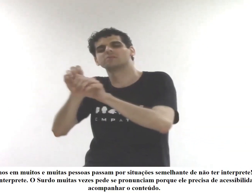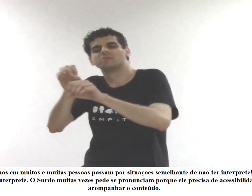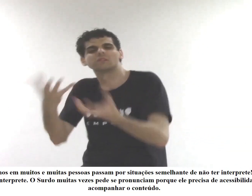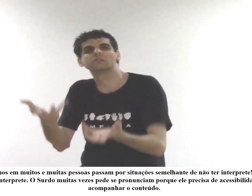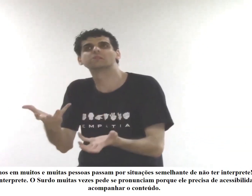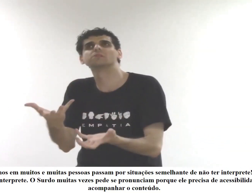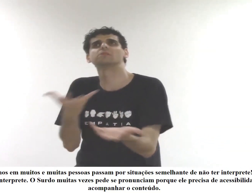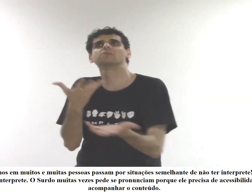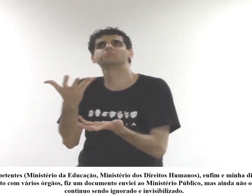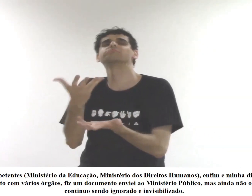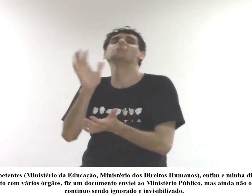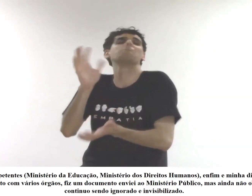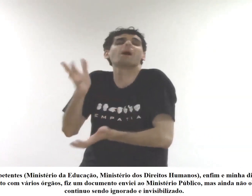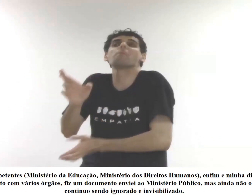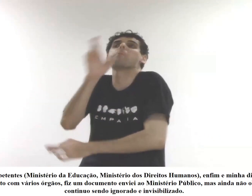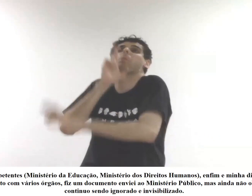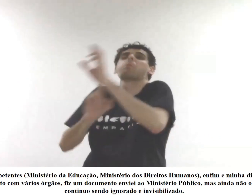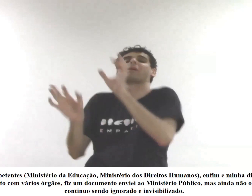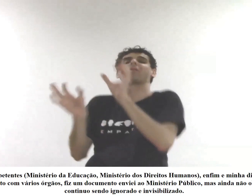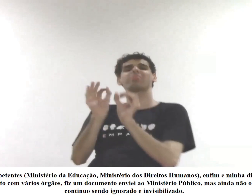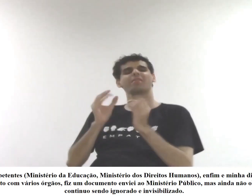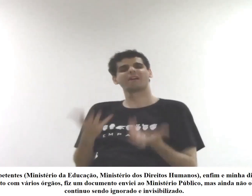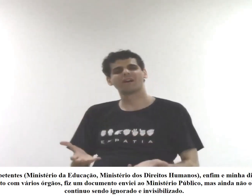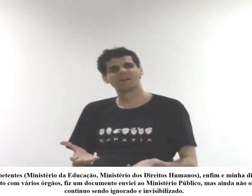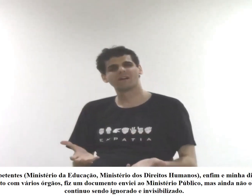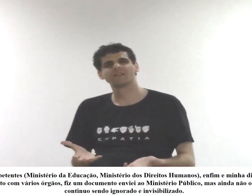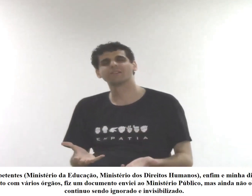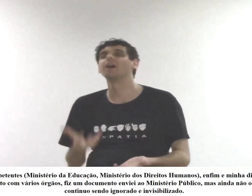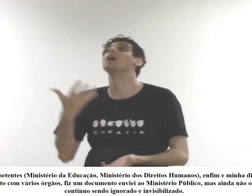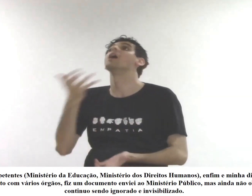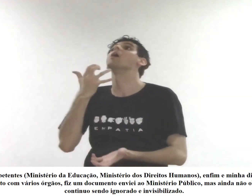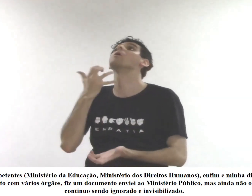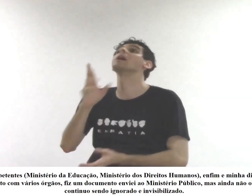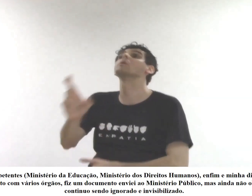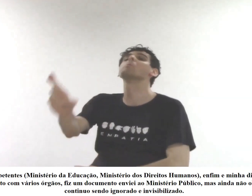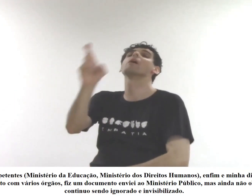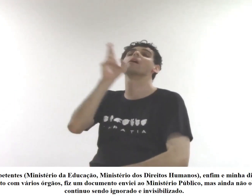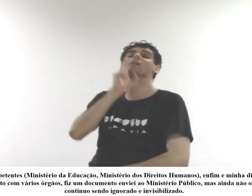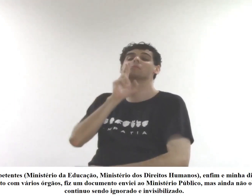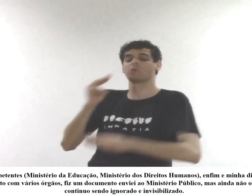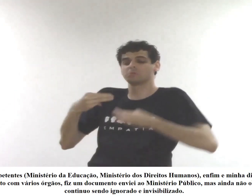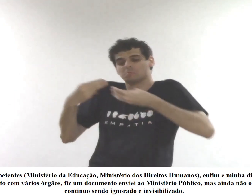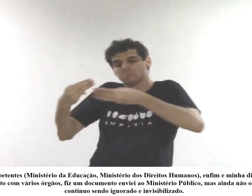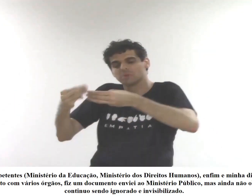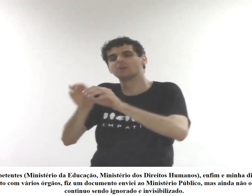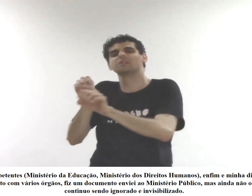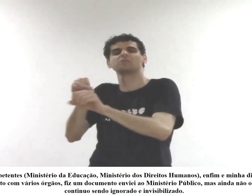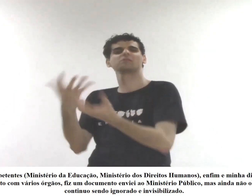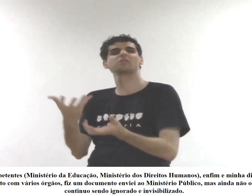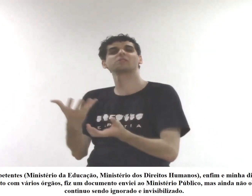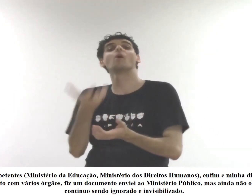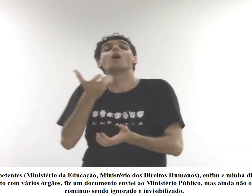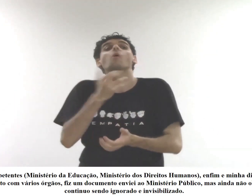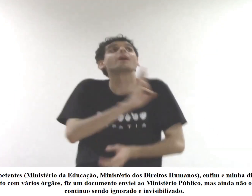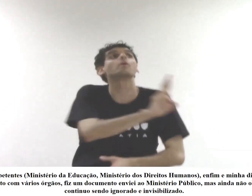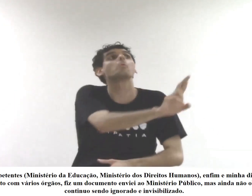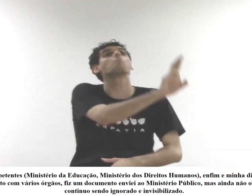conteúdo. E aí os órgãos competentes, eu entro em contato com os órgãos